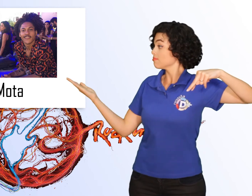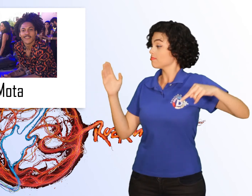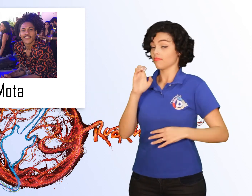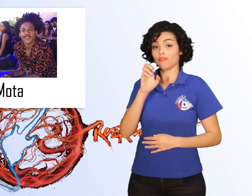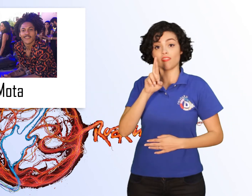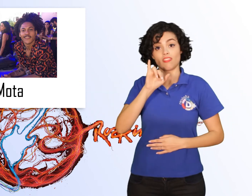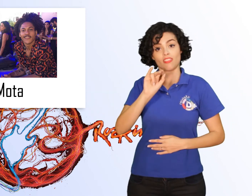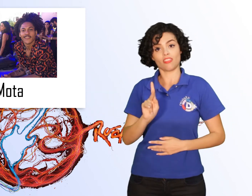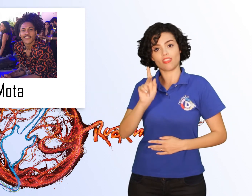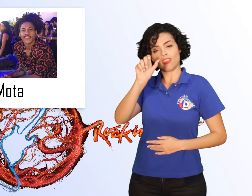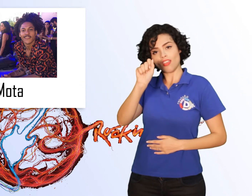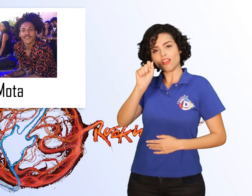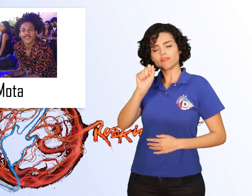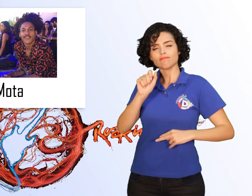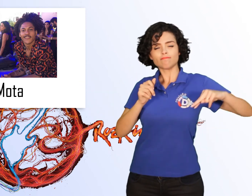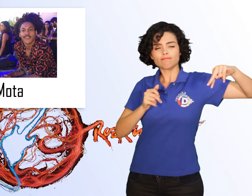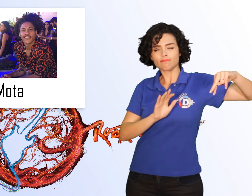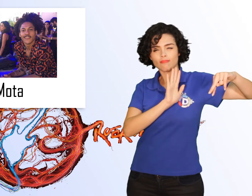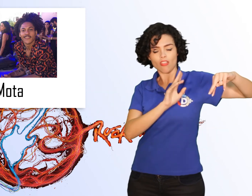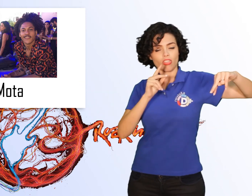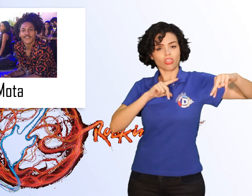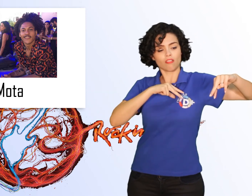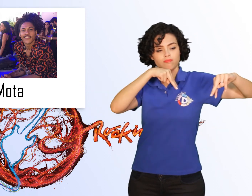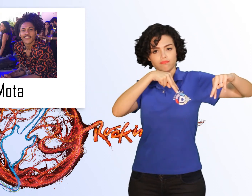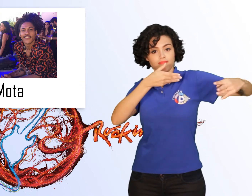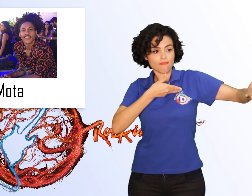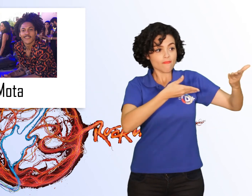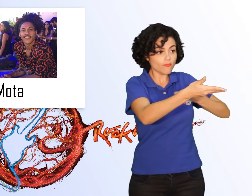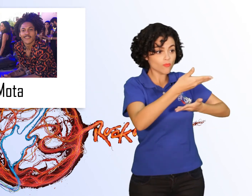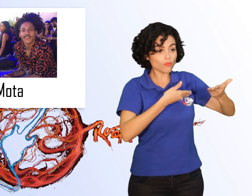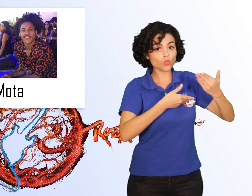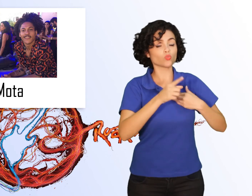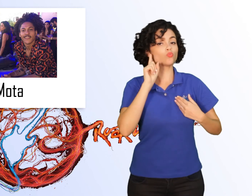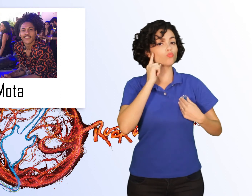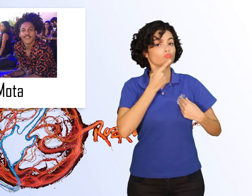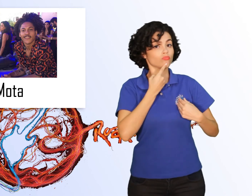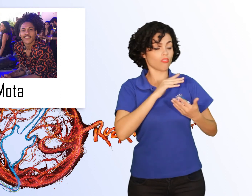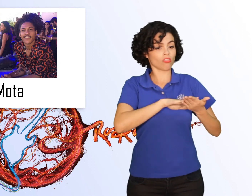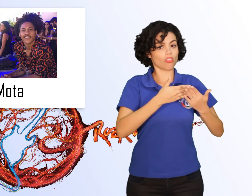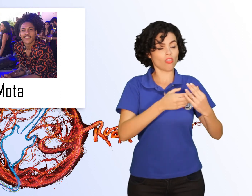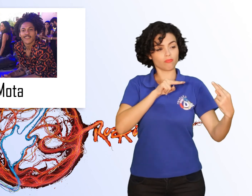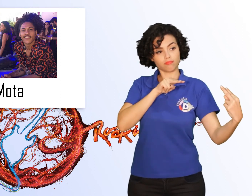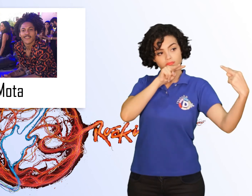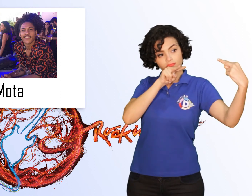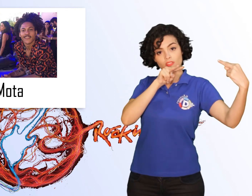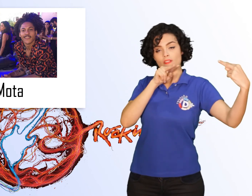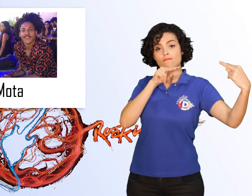Mota. Posicionada em um lugar estratégico, ela interagia com Leonardo fazendo uma ponte entre o